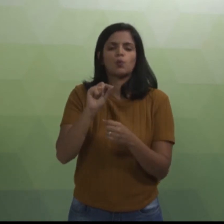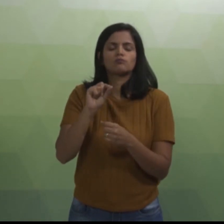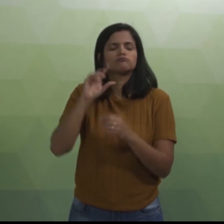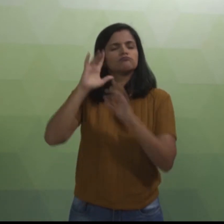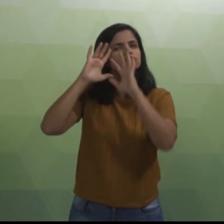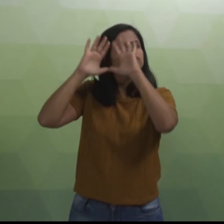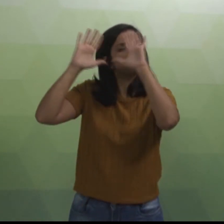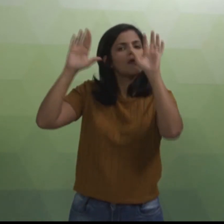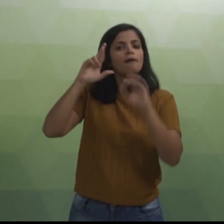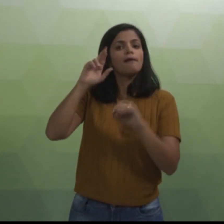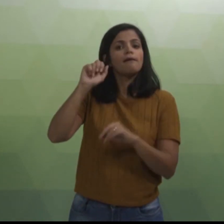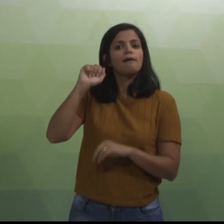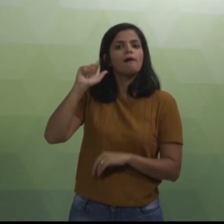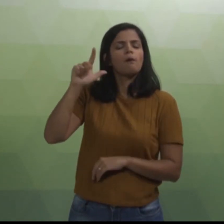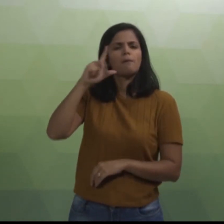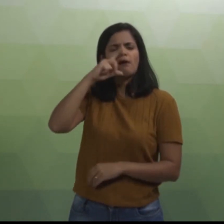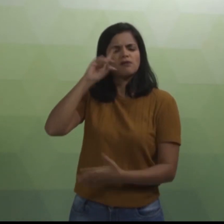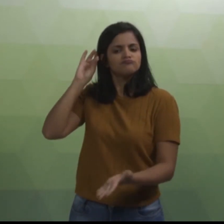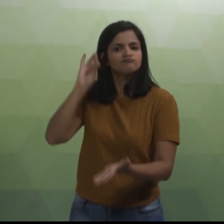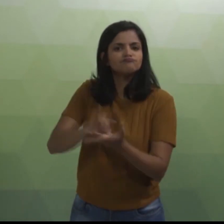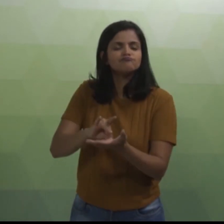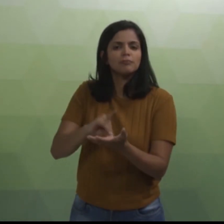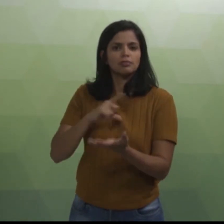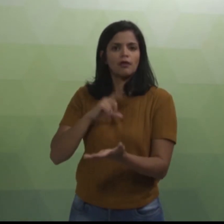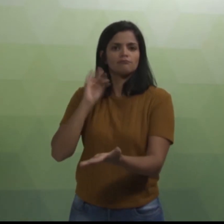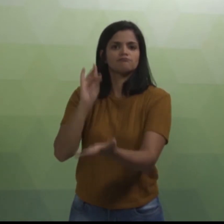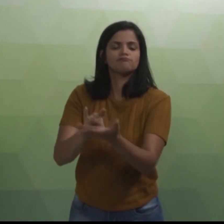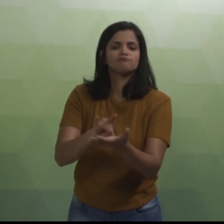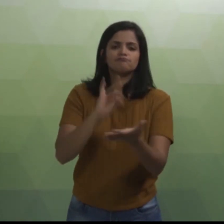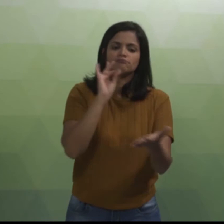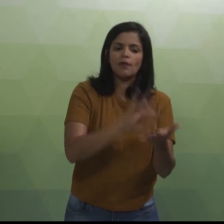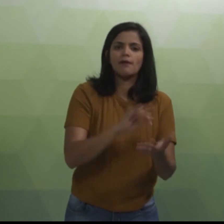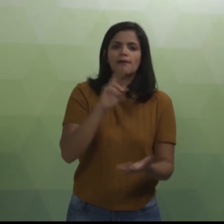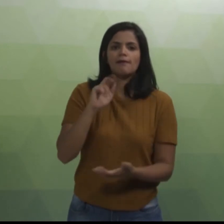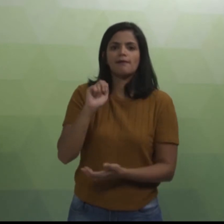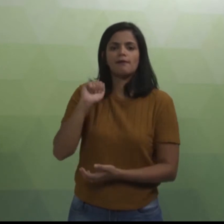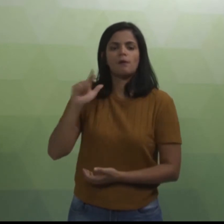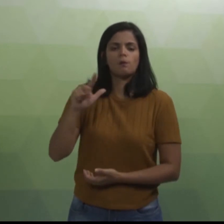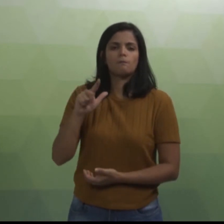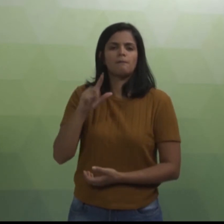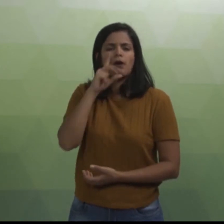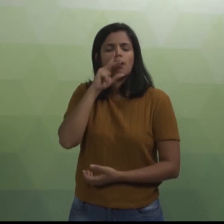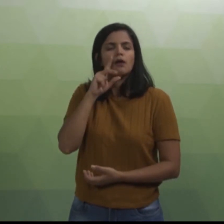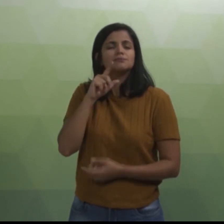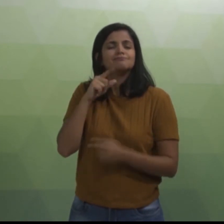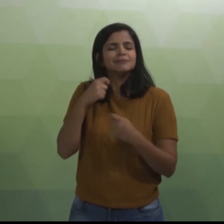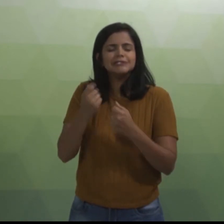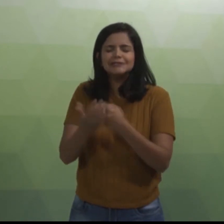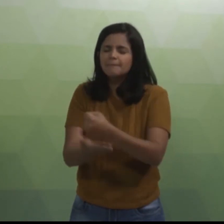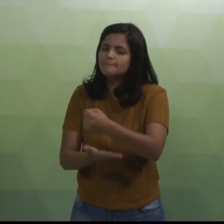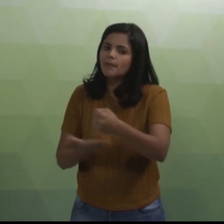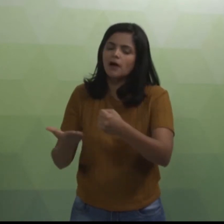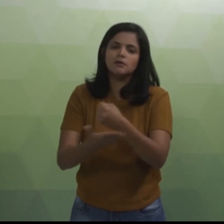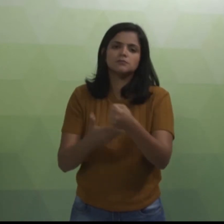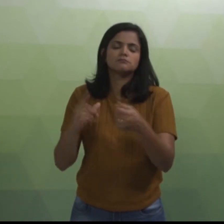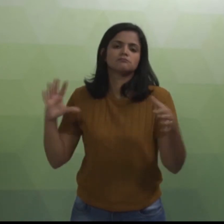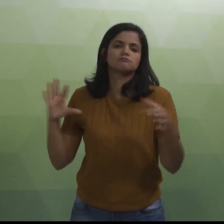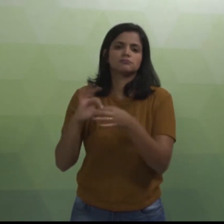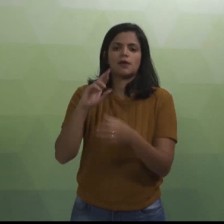pode acontecer assim ou assim, nesse espaço. Seria similar ao real. Então, o